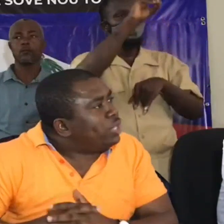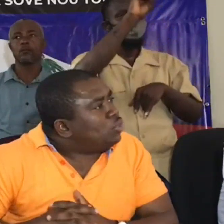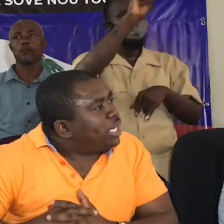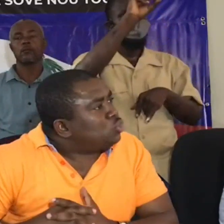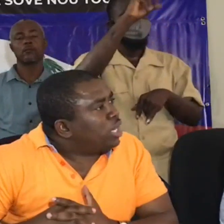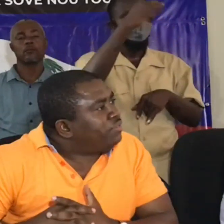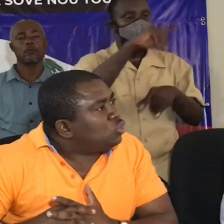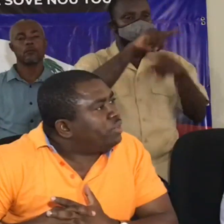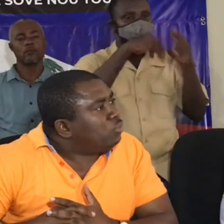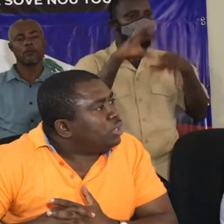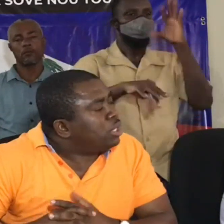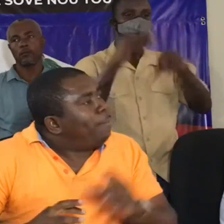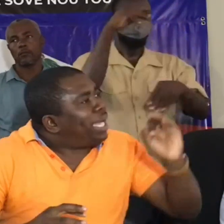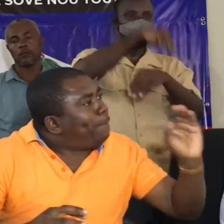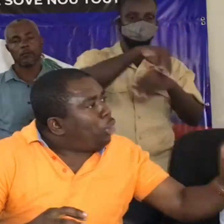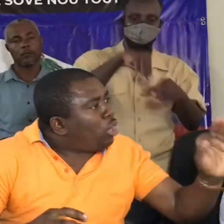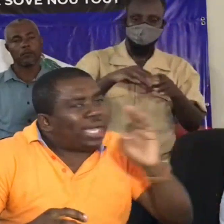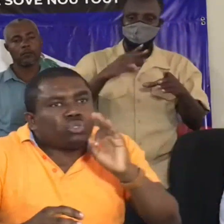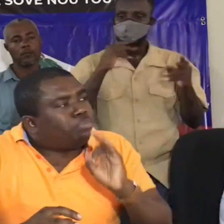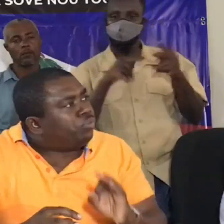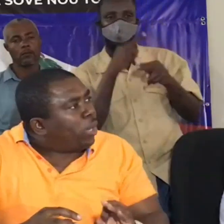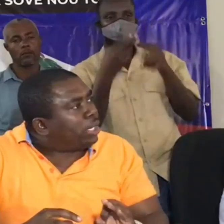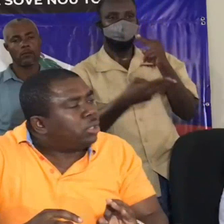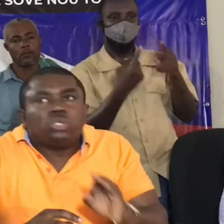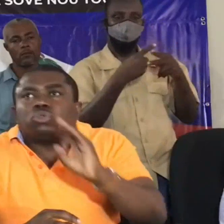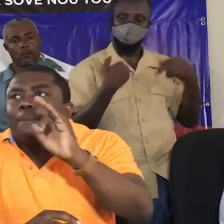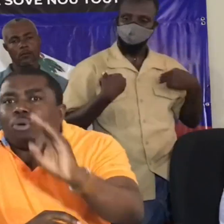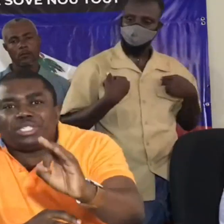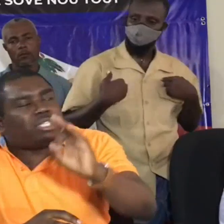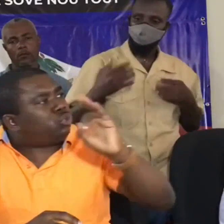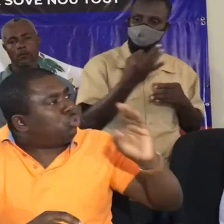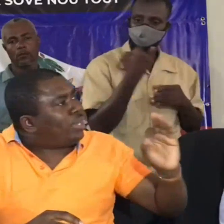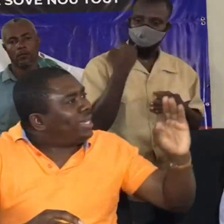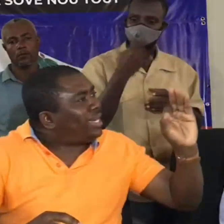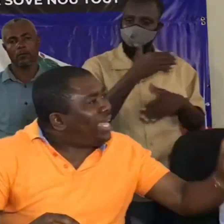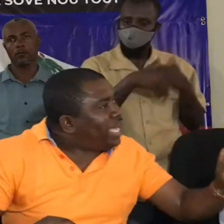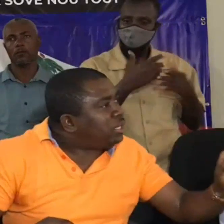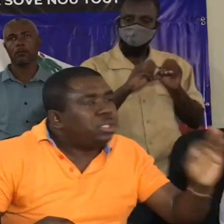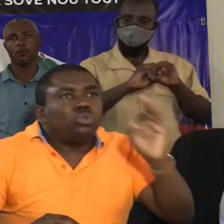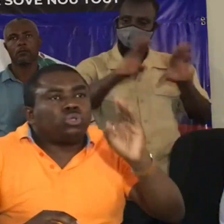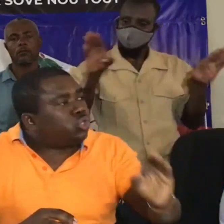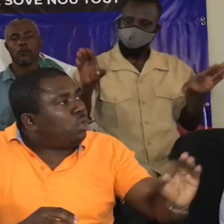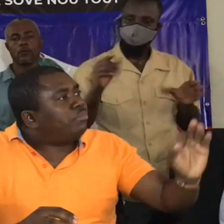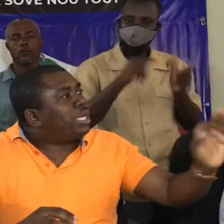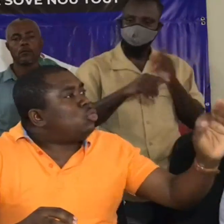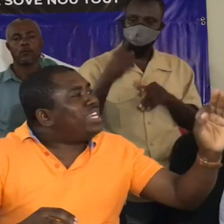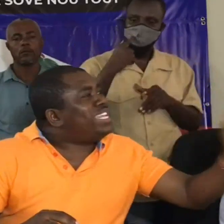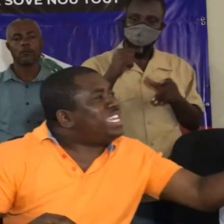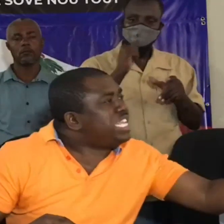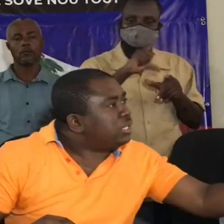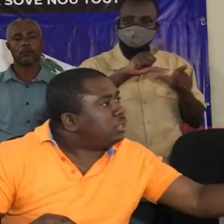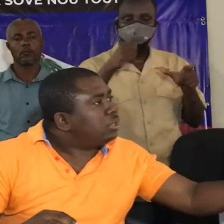de négociation avec Jovenel Moïse. Par rapport à ce pouvoir, notre position est claire, nous sommes dans